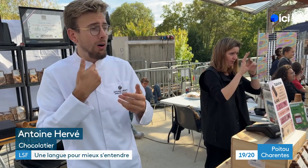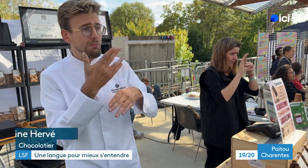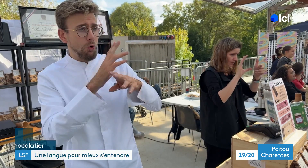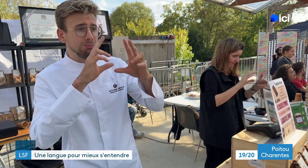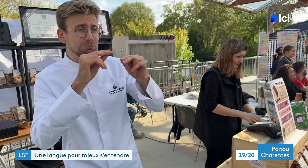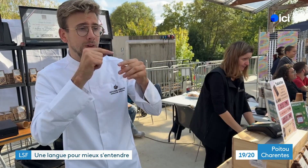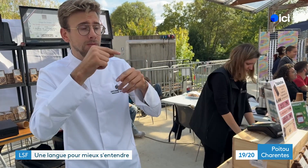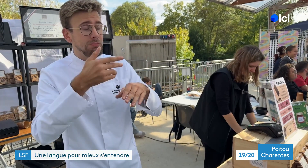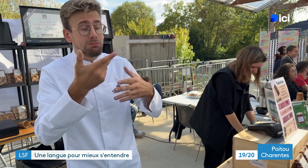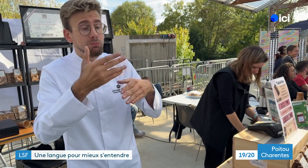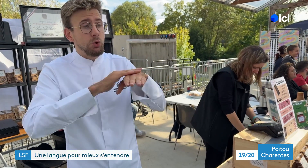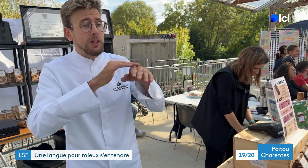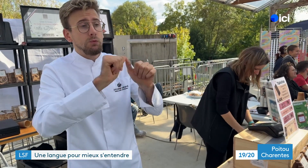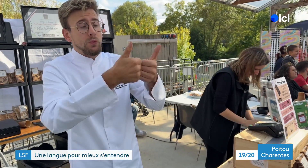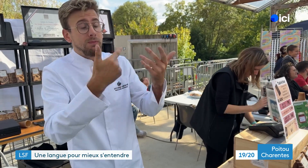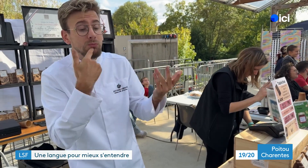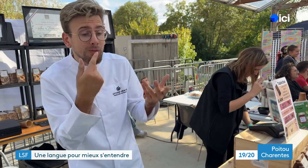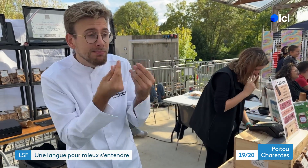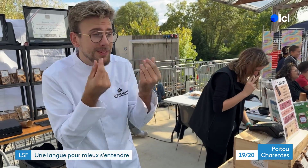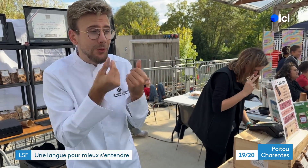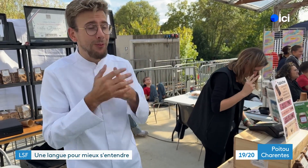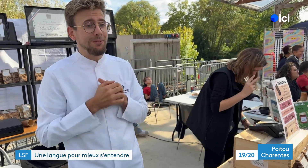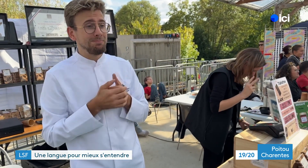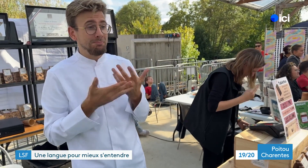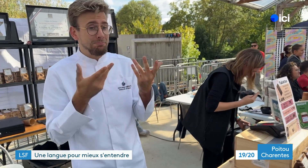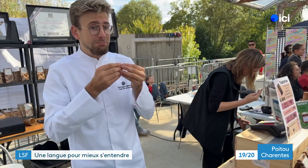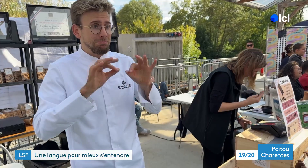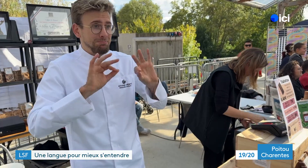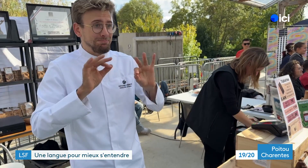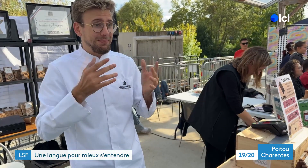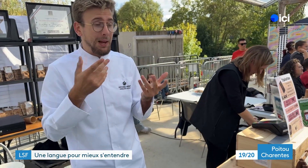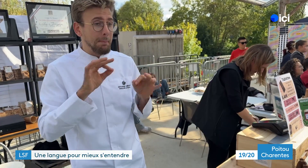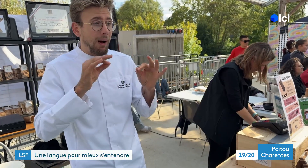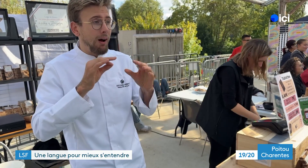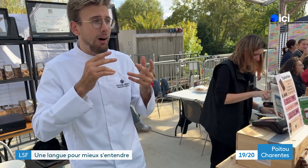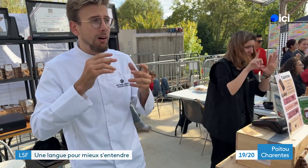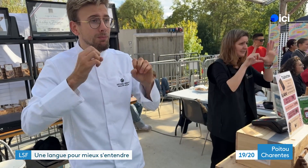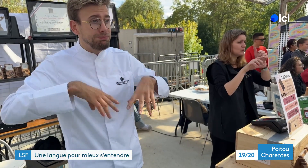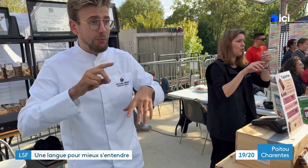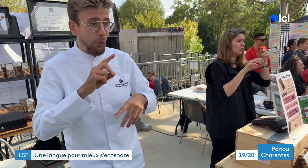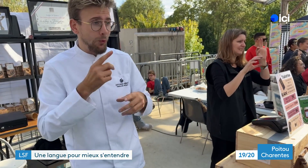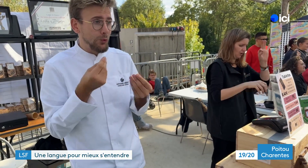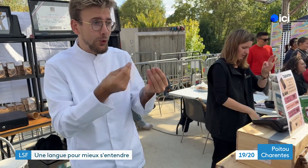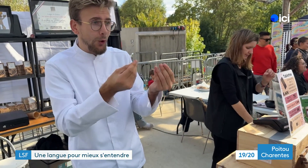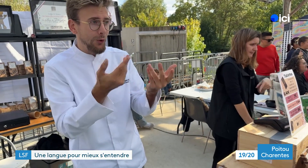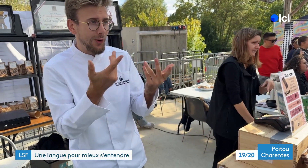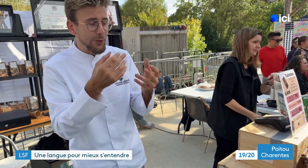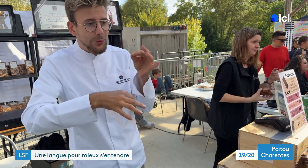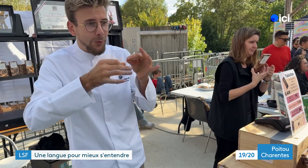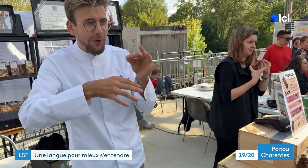goûter, on explique. Voilà, en fonction on s'adapte à ce que chacun souhaite et surtout on ne lâche pas. On